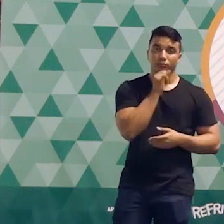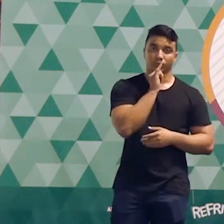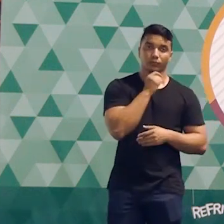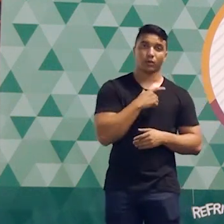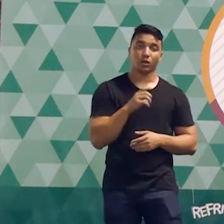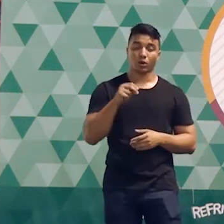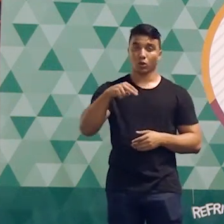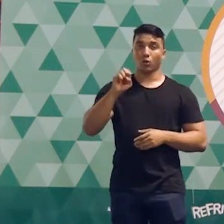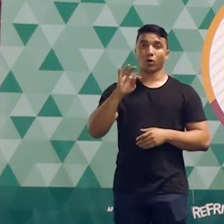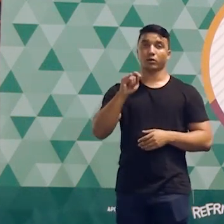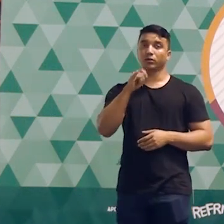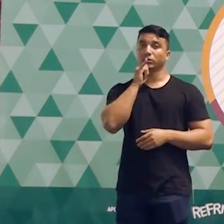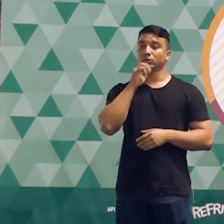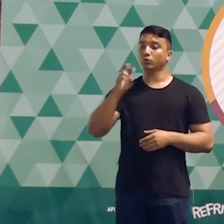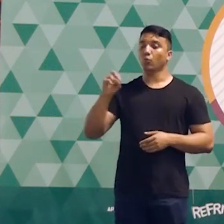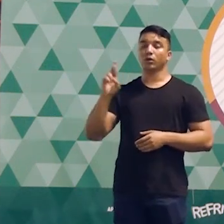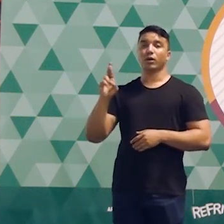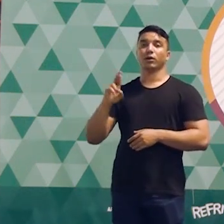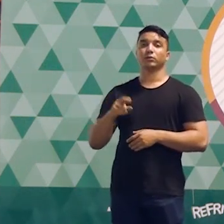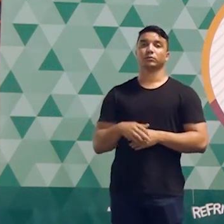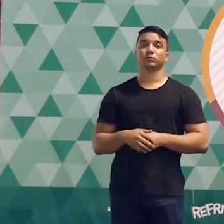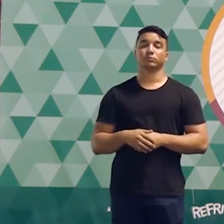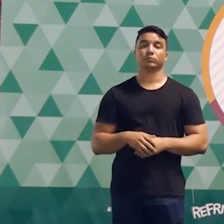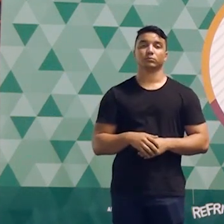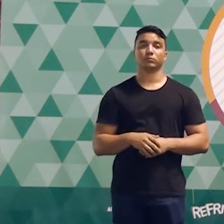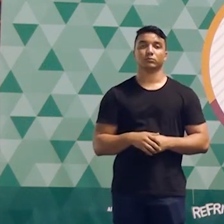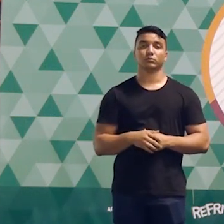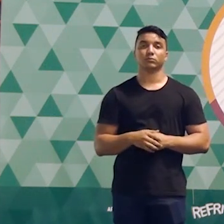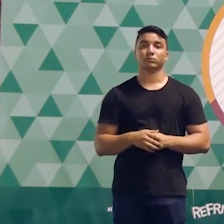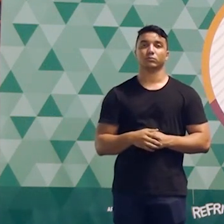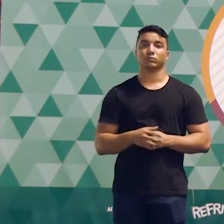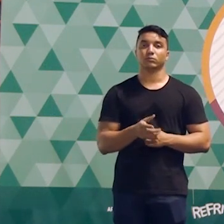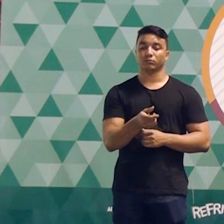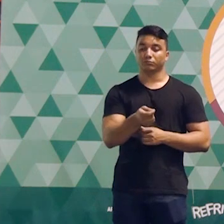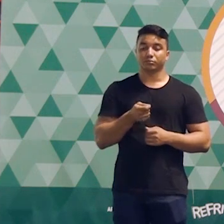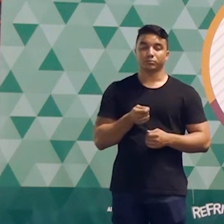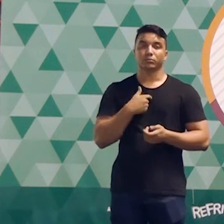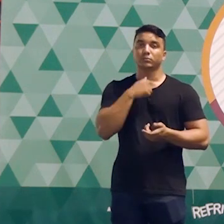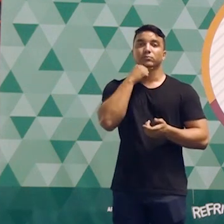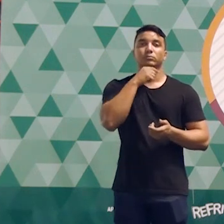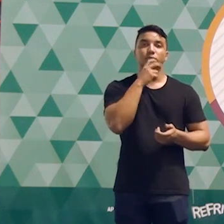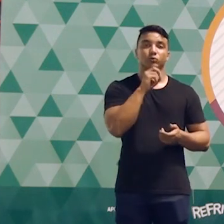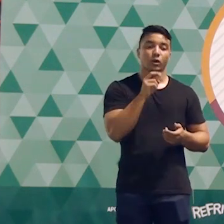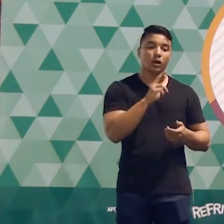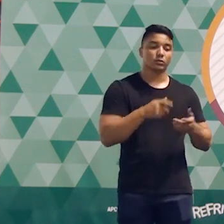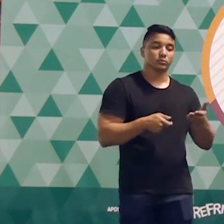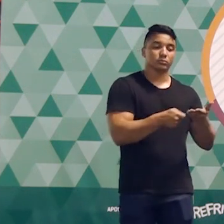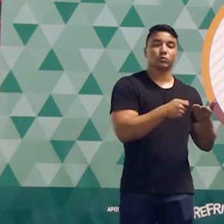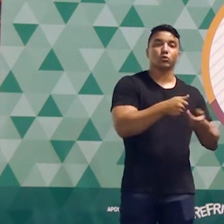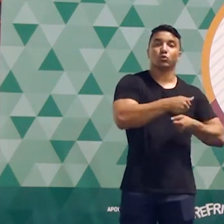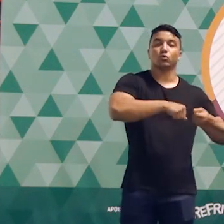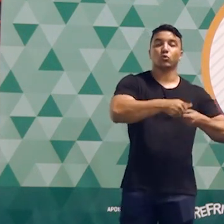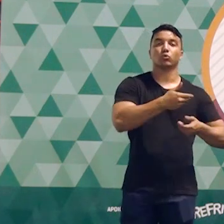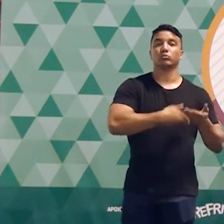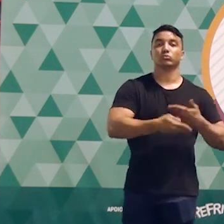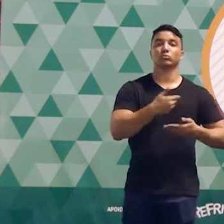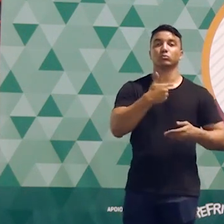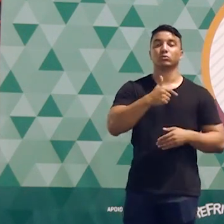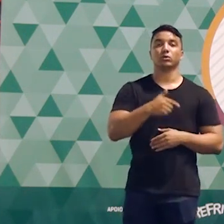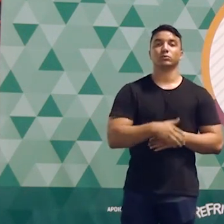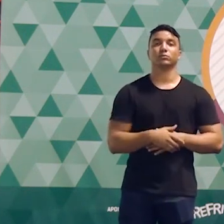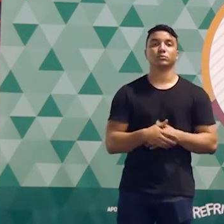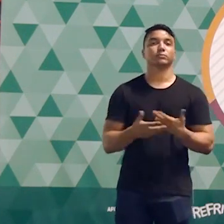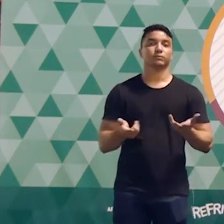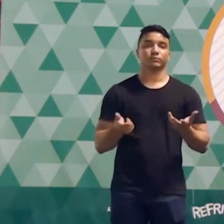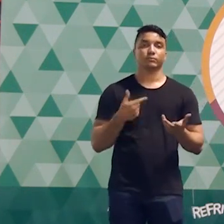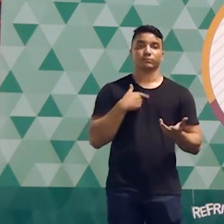com uma nota, vamos dizer, de R$50. Botou, ela cospe a nota de fora. Aí por quê? Porque tá sem troco. Pronto, tu vai embora e não bebeu